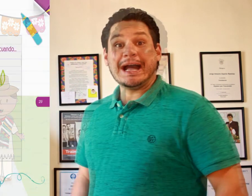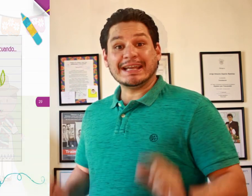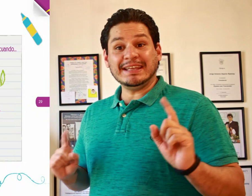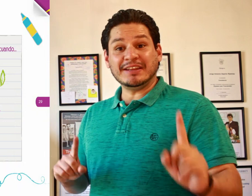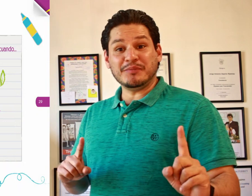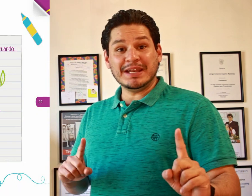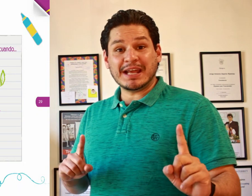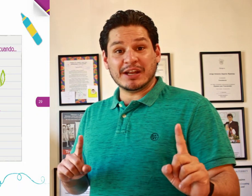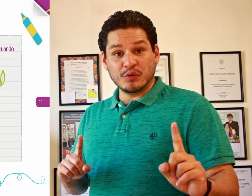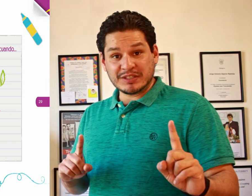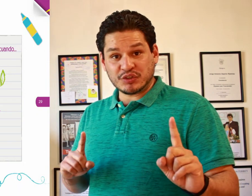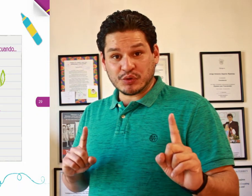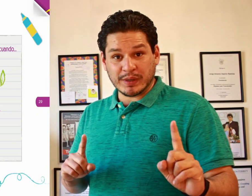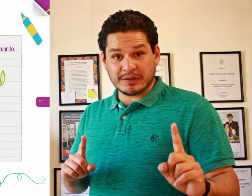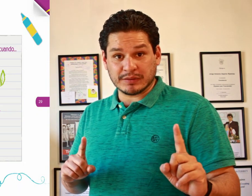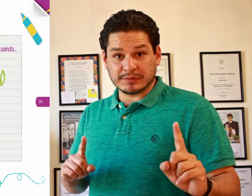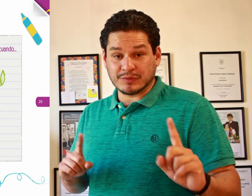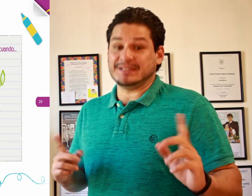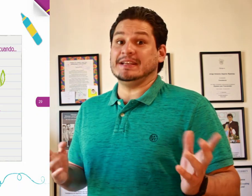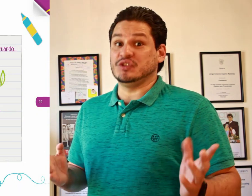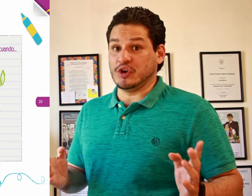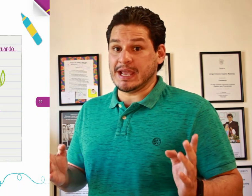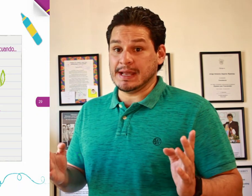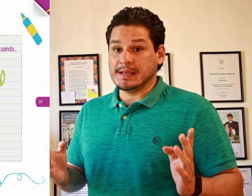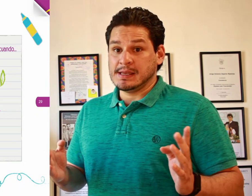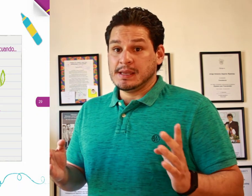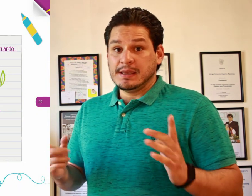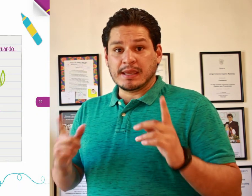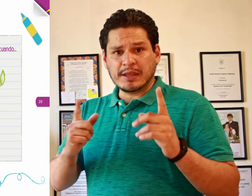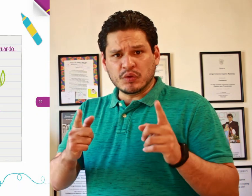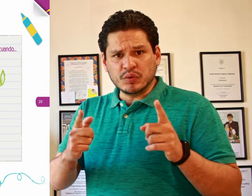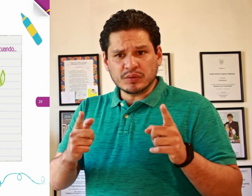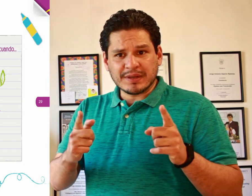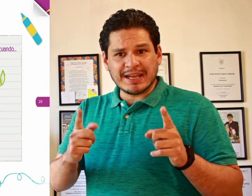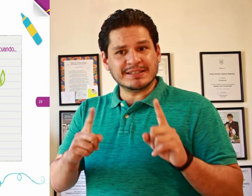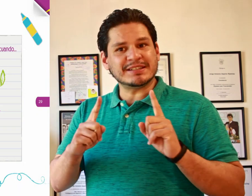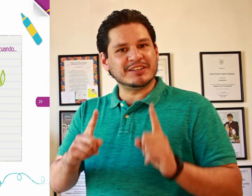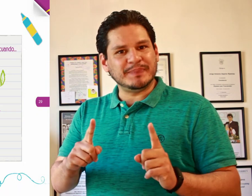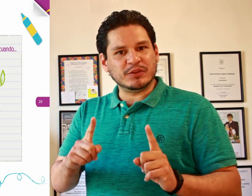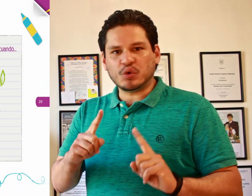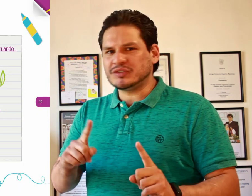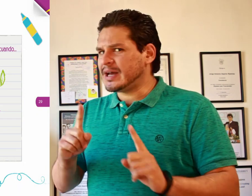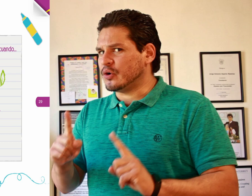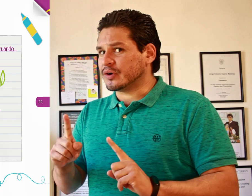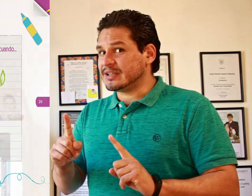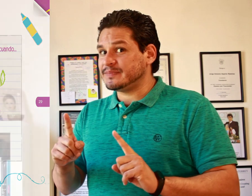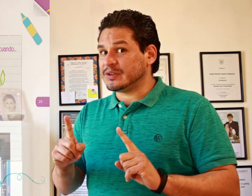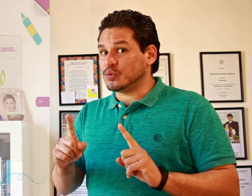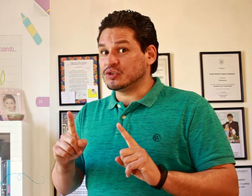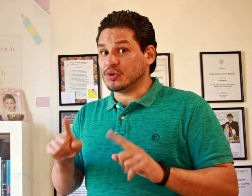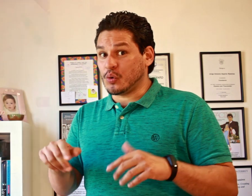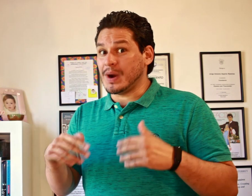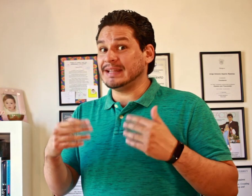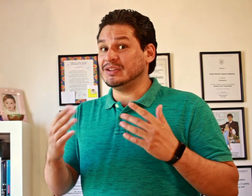Aquí termina nuestro cuento, nuestra historia. ¿Y tú eres respetuosa o respetuoso